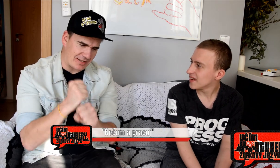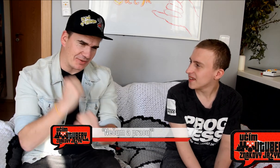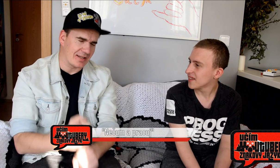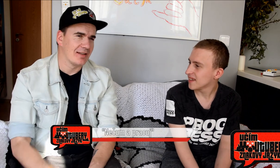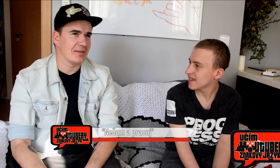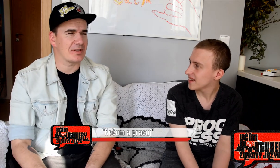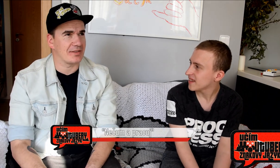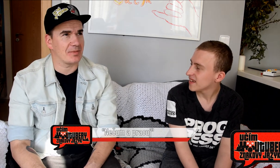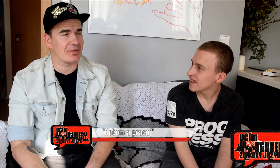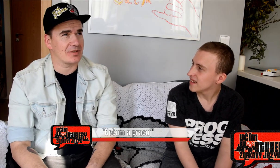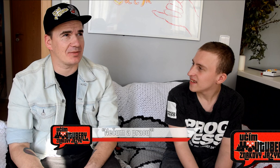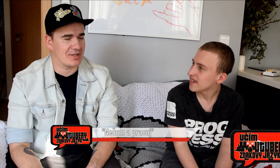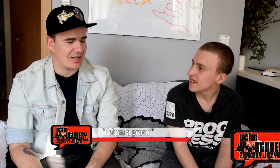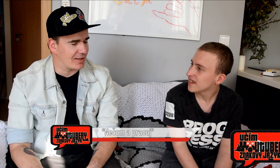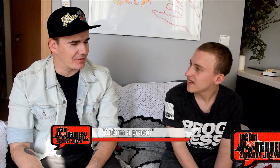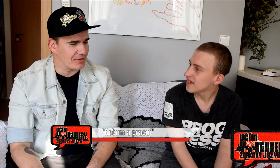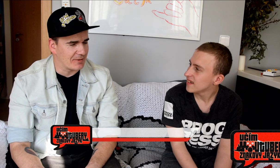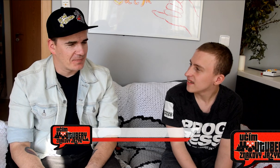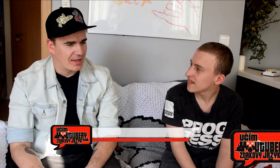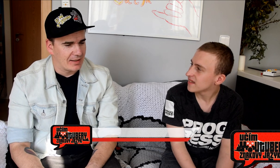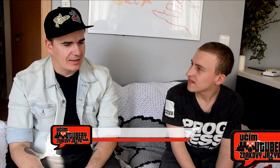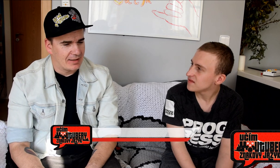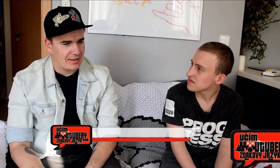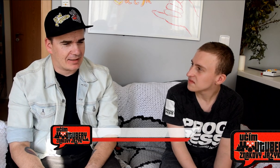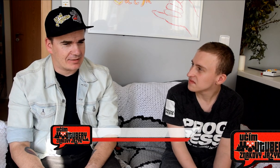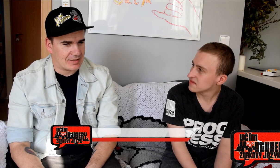Nečum a pracuj. Dobře, se bude učit určitě já Adolfi.